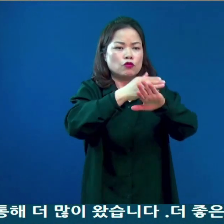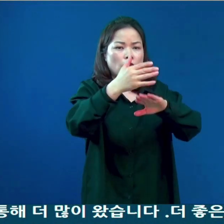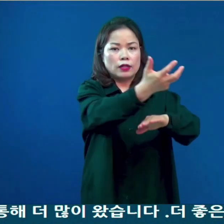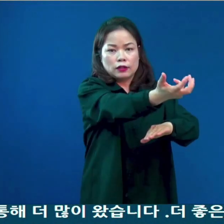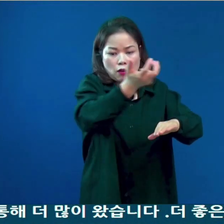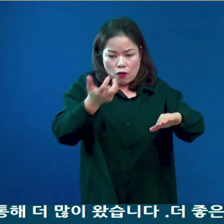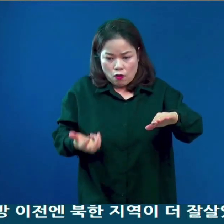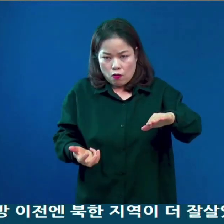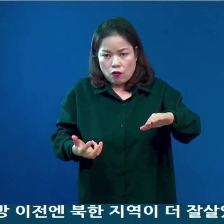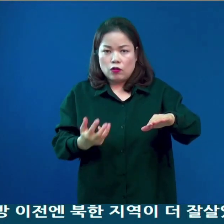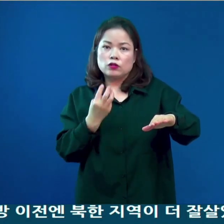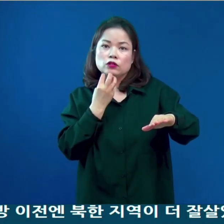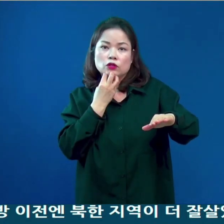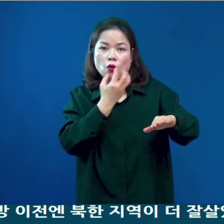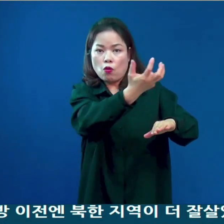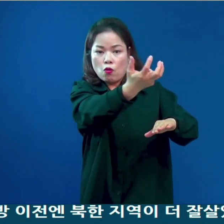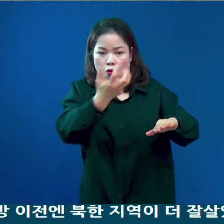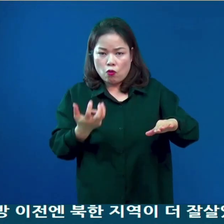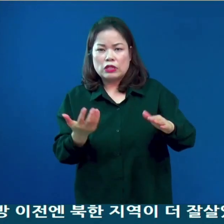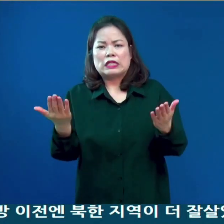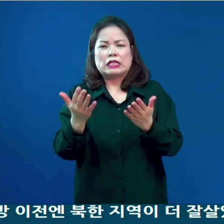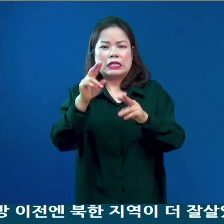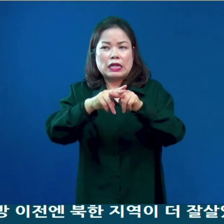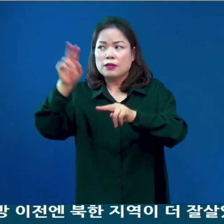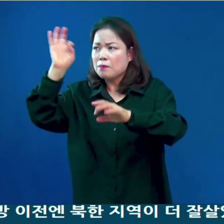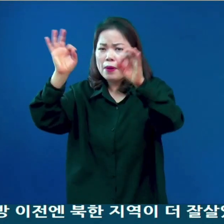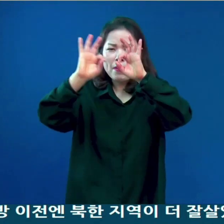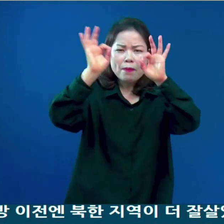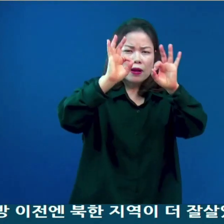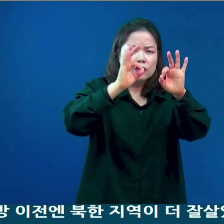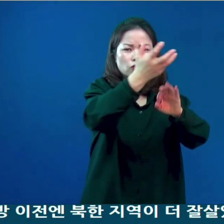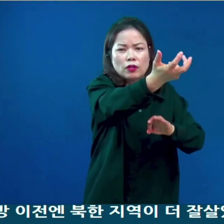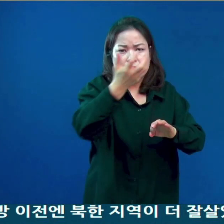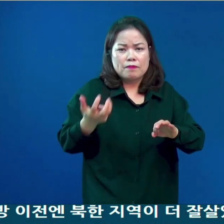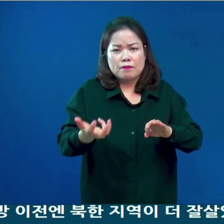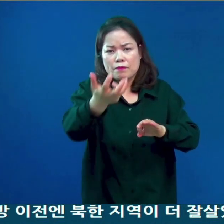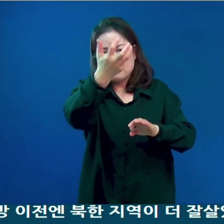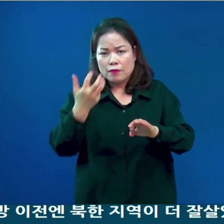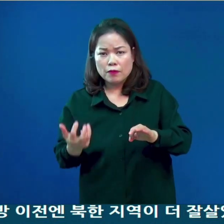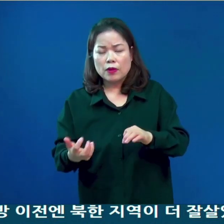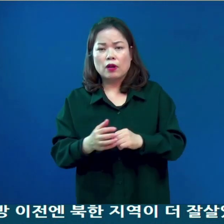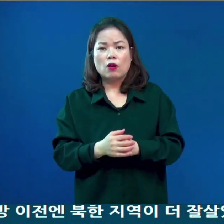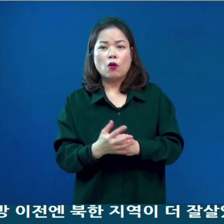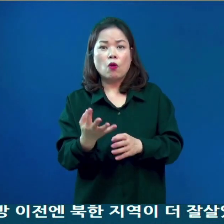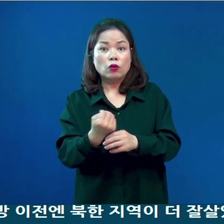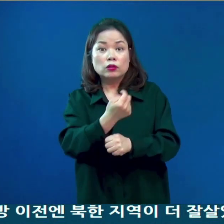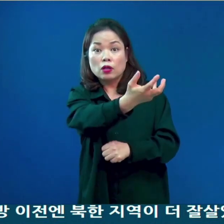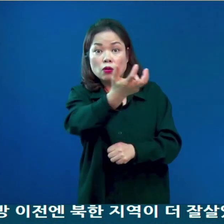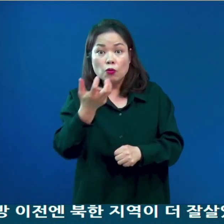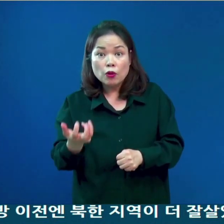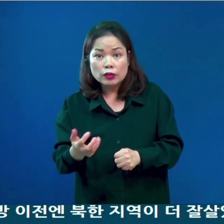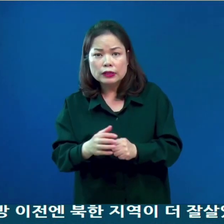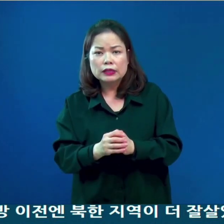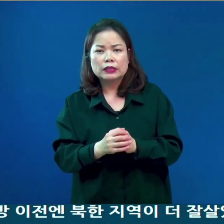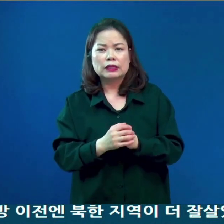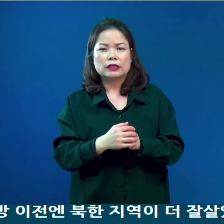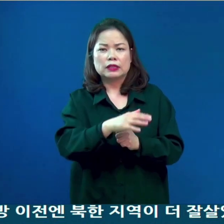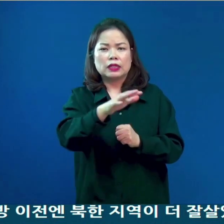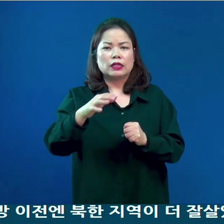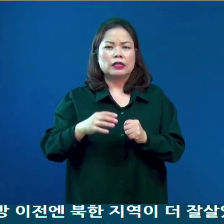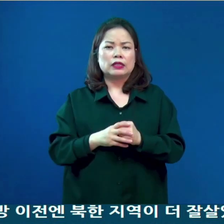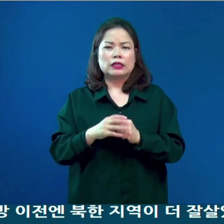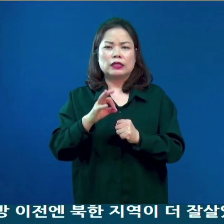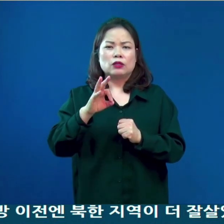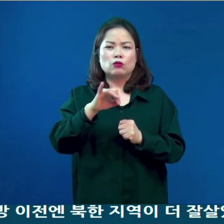쪽으로 많이 내려오게 된 거죠. 구직 때문에 왔습니다. 그리고 또 월남자들 얘기를 들어보니까 언제 많이 내려왔느냐? 일사후퇴를